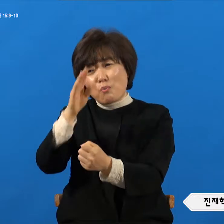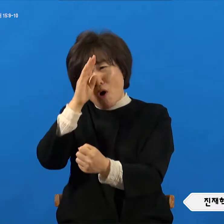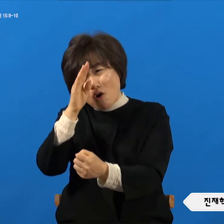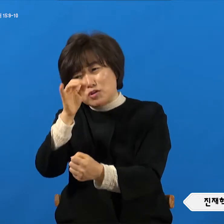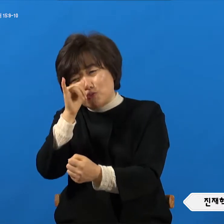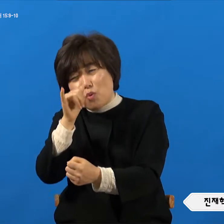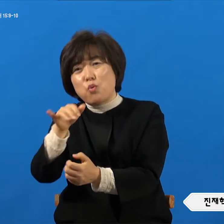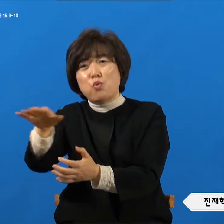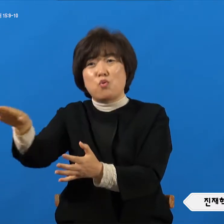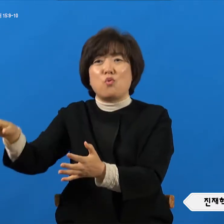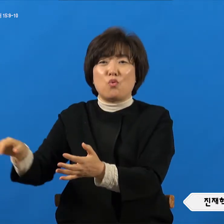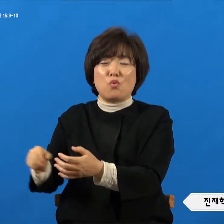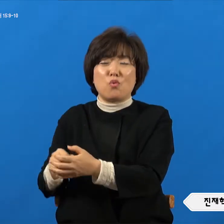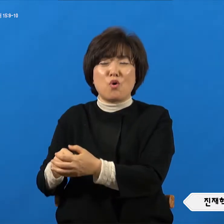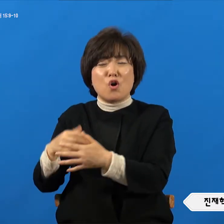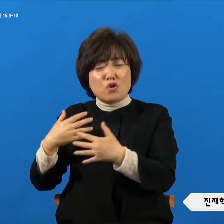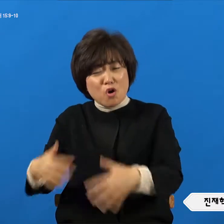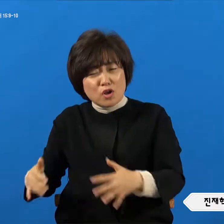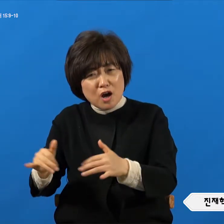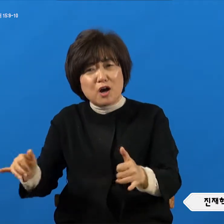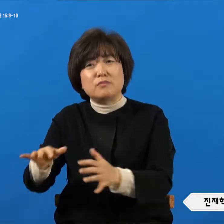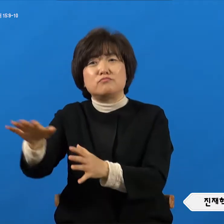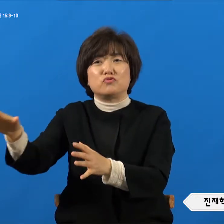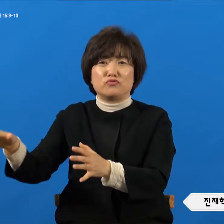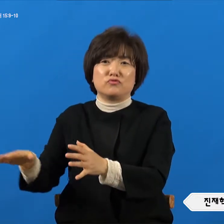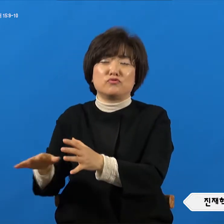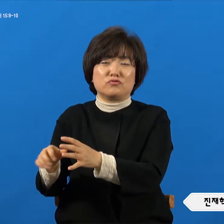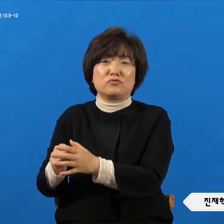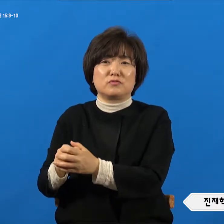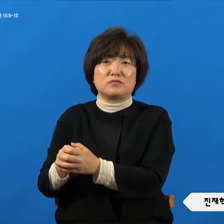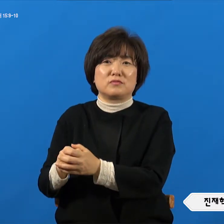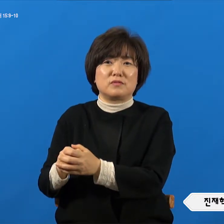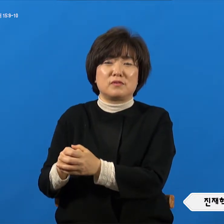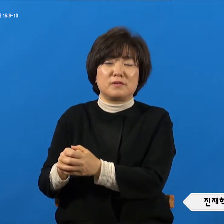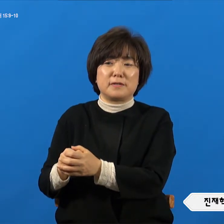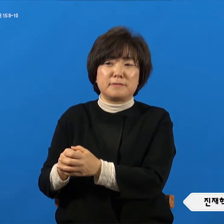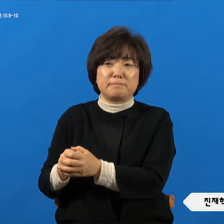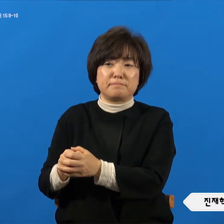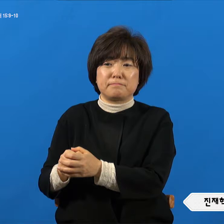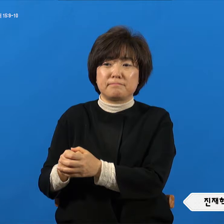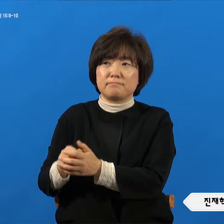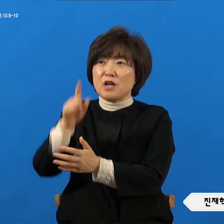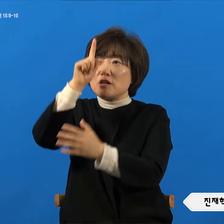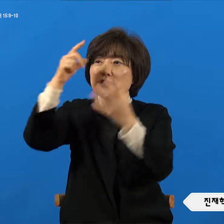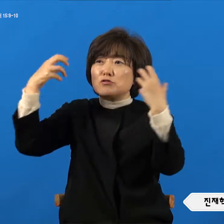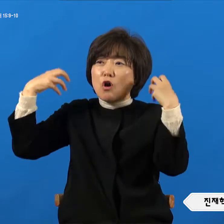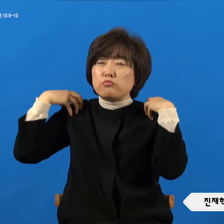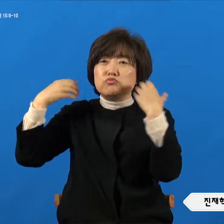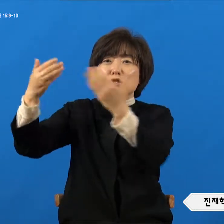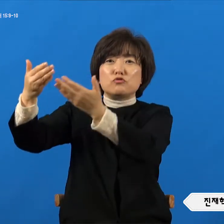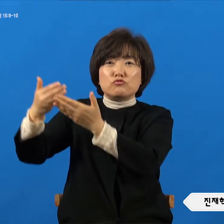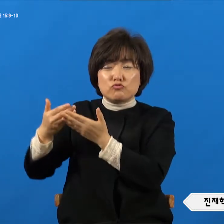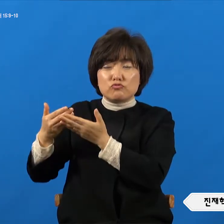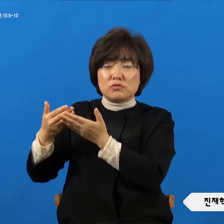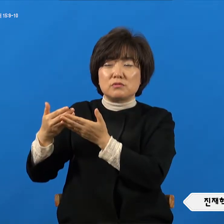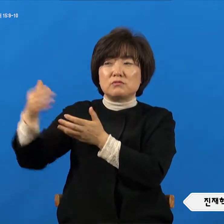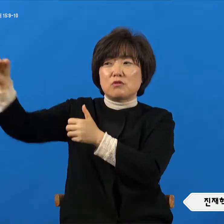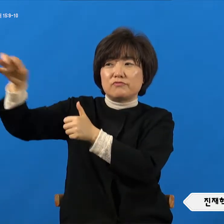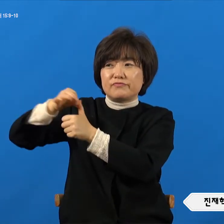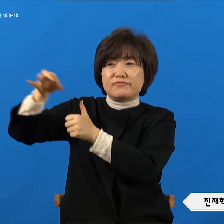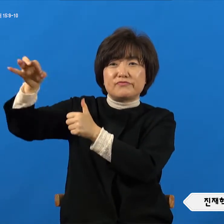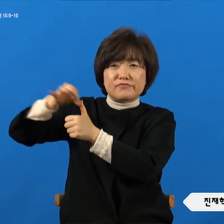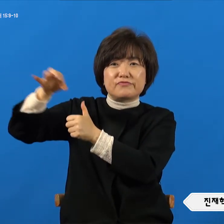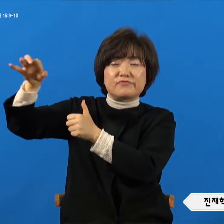분들도 계셨습니다. 연약한 분들이셨습니다. 정부에서 주는 그 연금